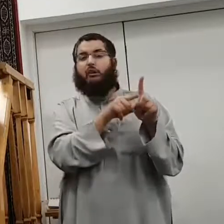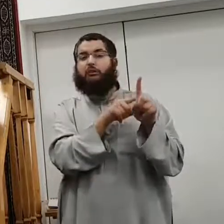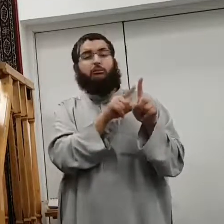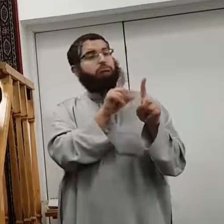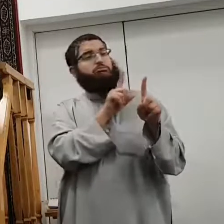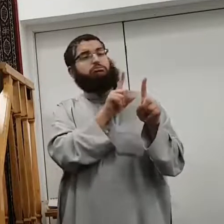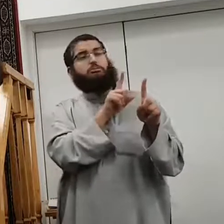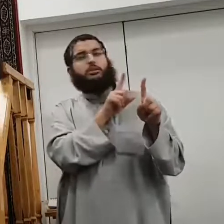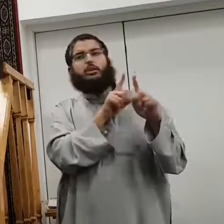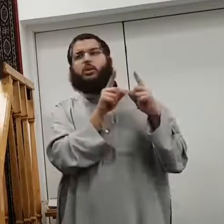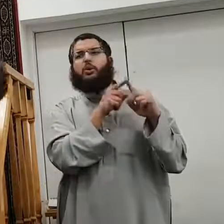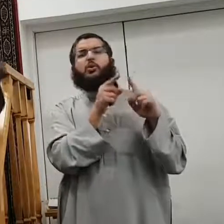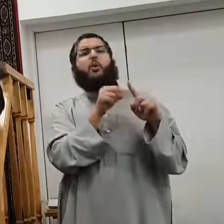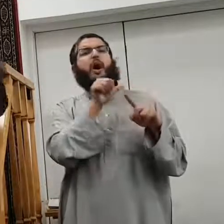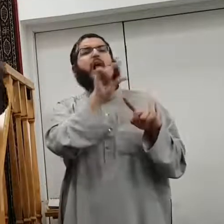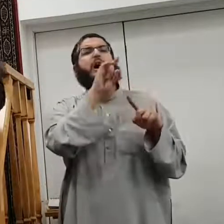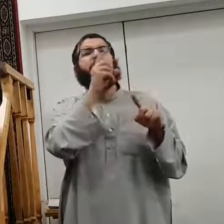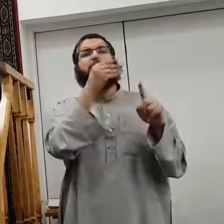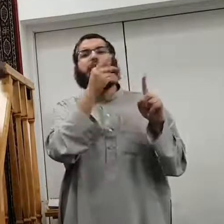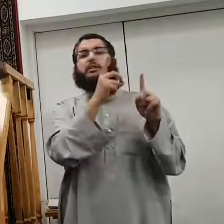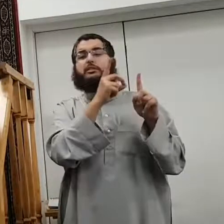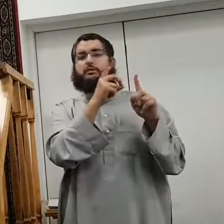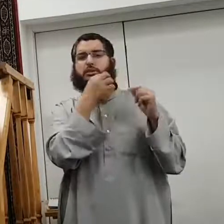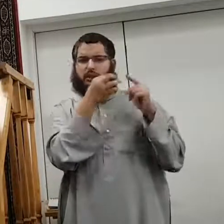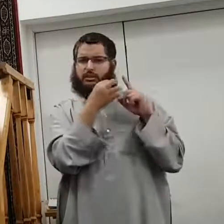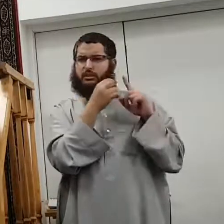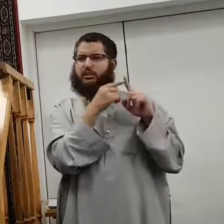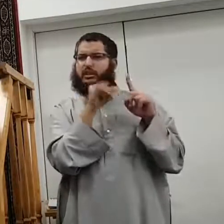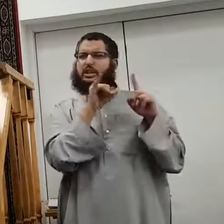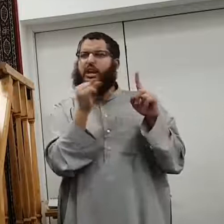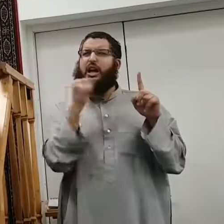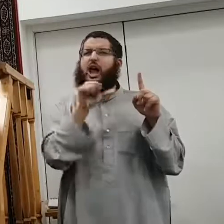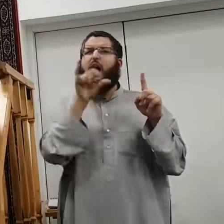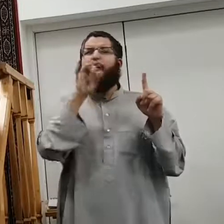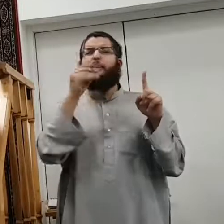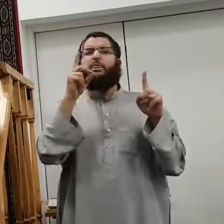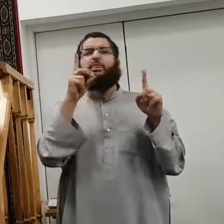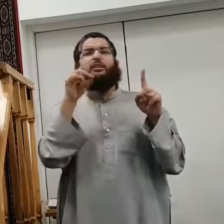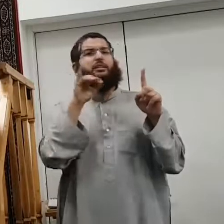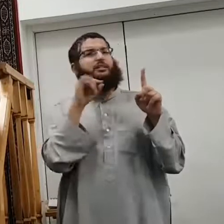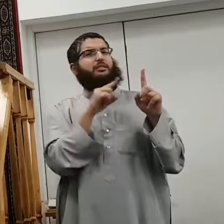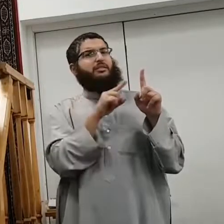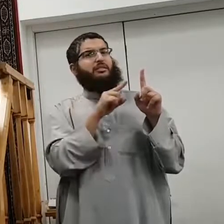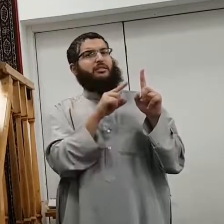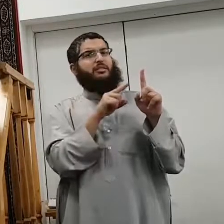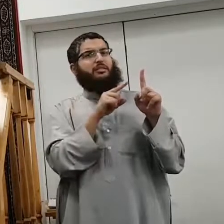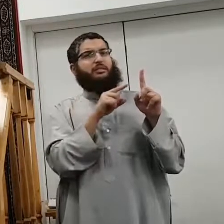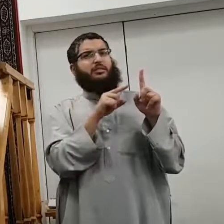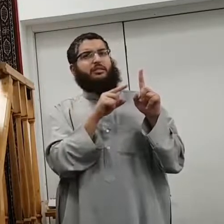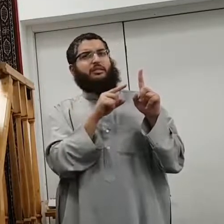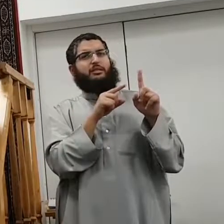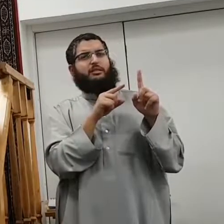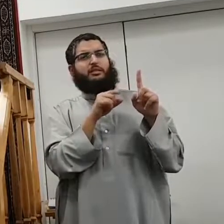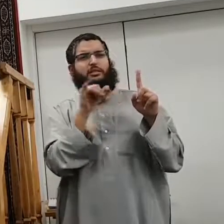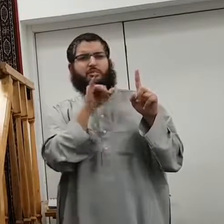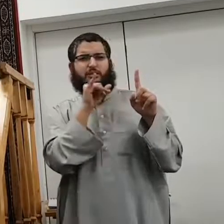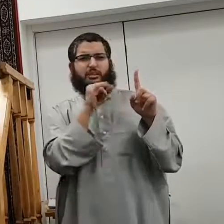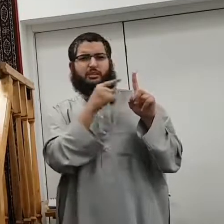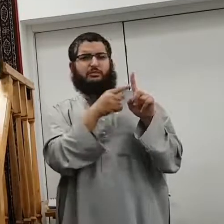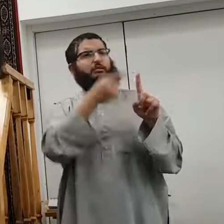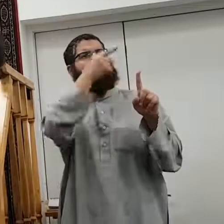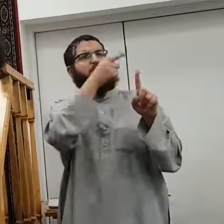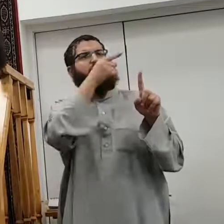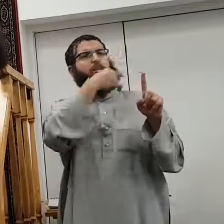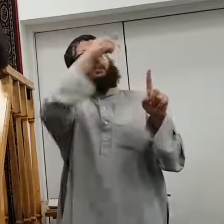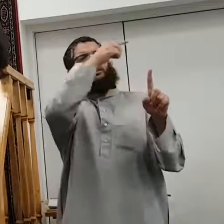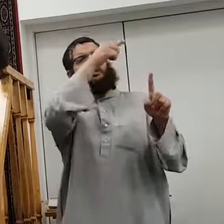D'accord? Ou il va dire c'est Ahmed. Logiquement, tout de suite, c'est bah, qui a créé Ahmed. N'est-ce pas? Et on va vers l'infini.